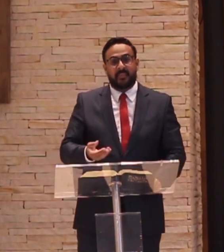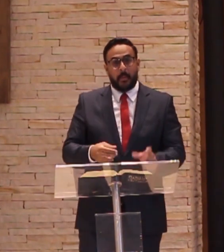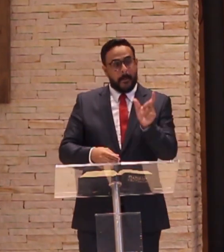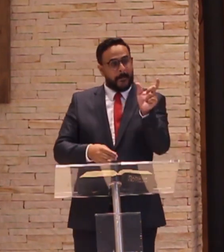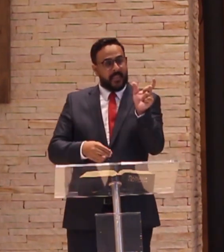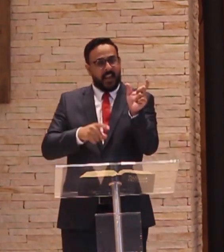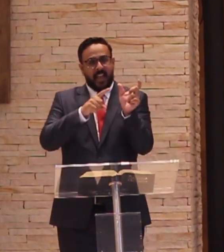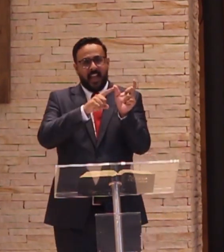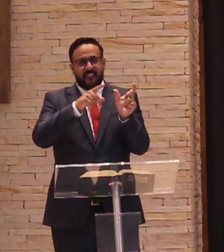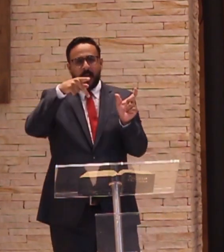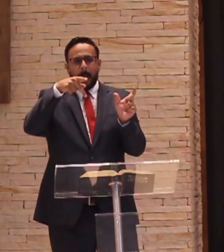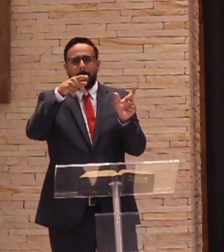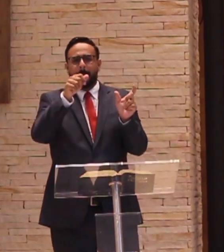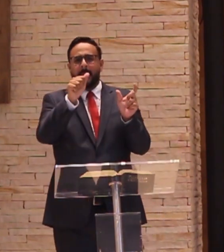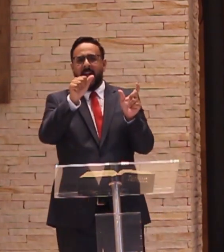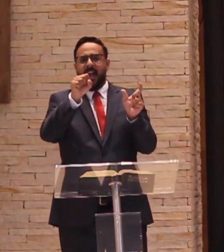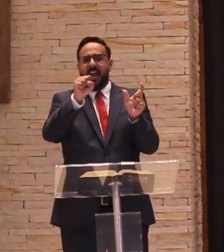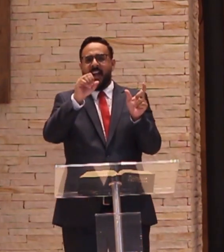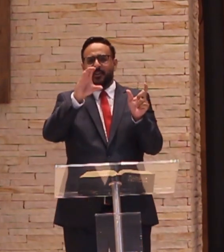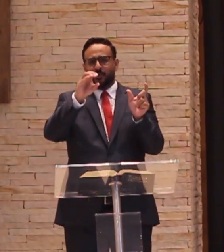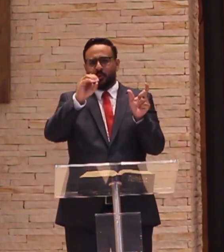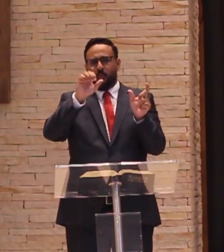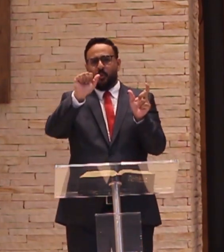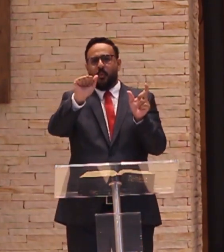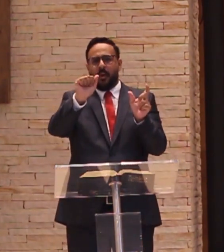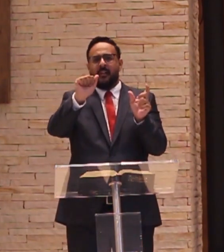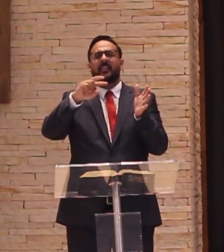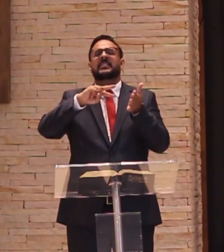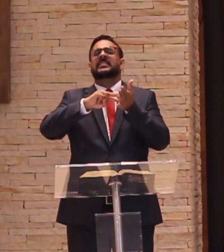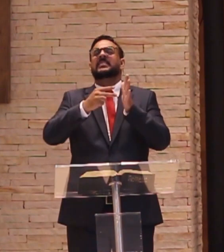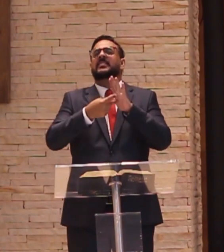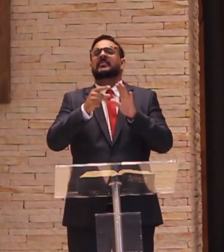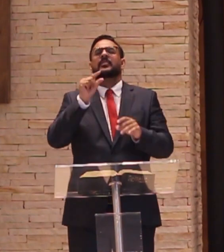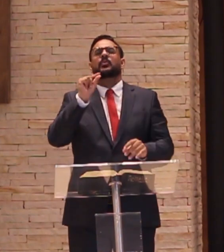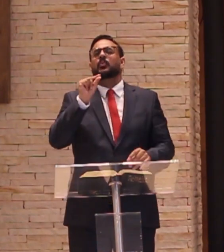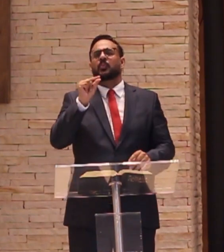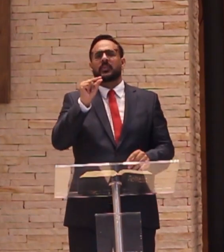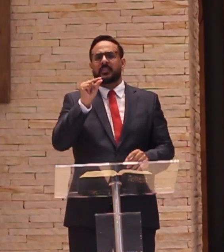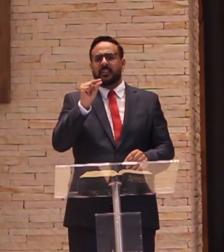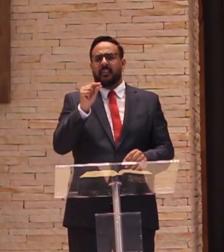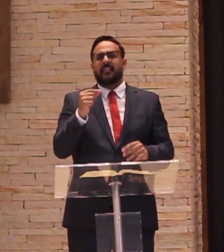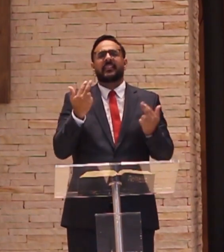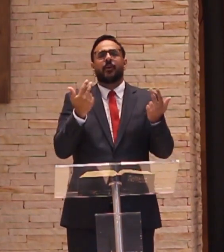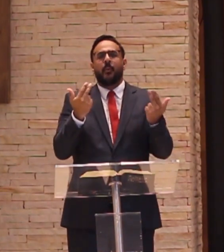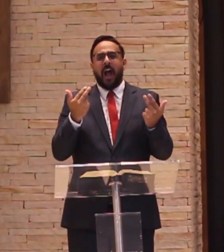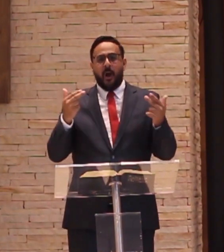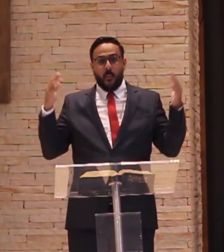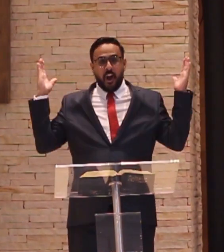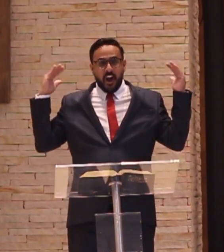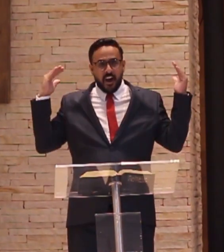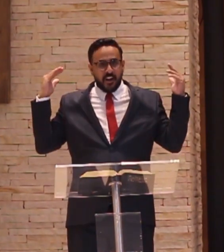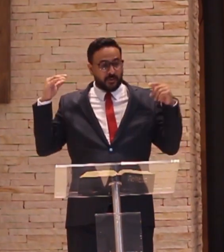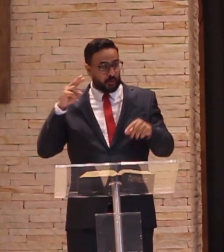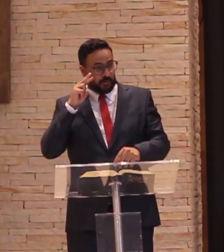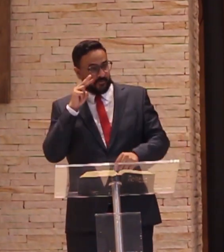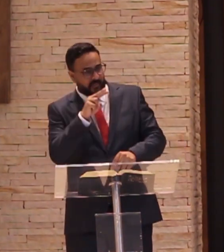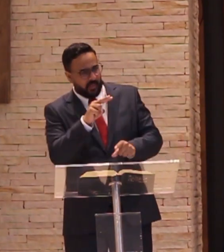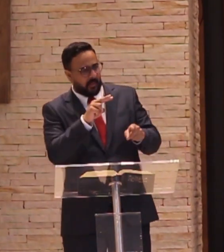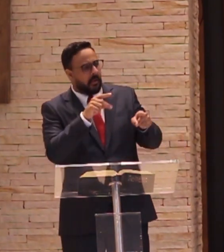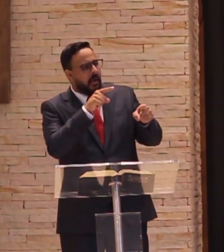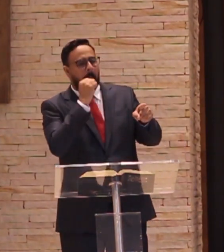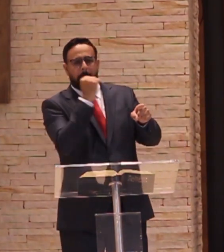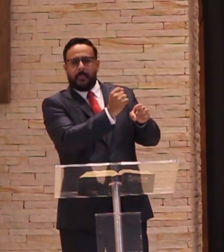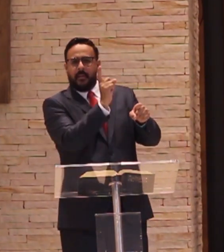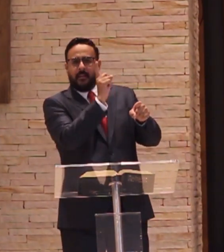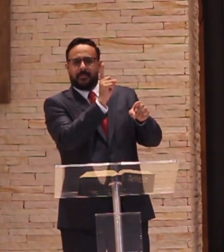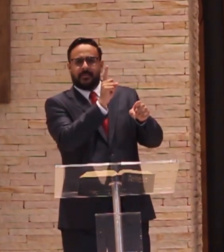aquele sangue pode lhe salvar, que aquele sacrifício pode lhe salvar, significa que você terá